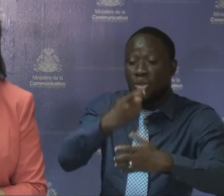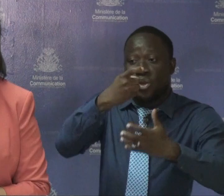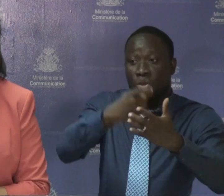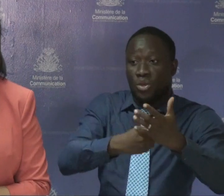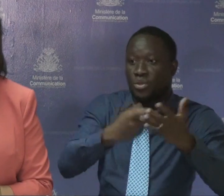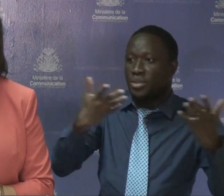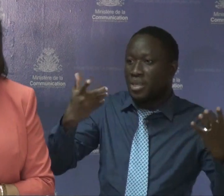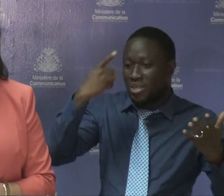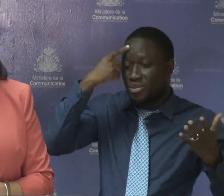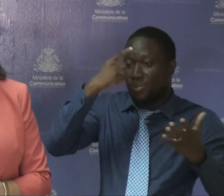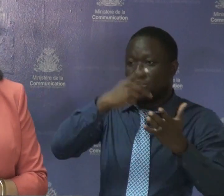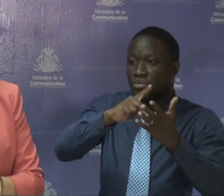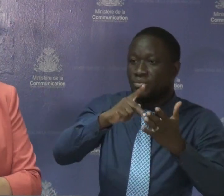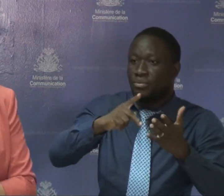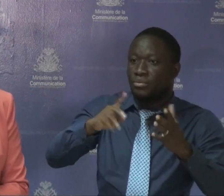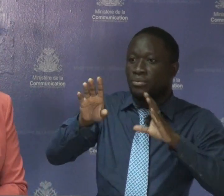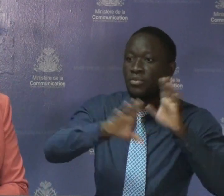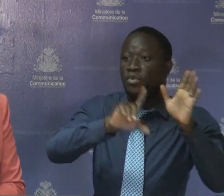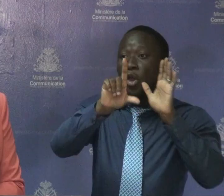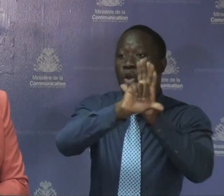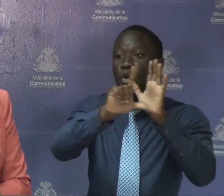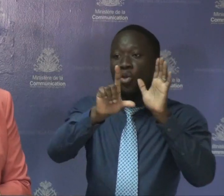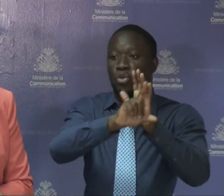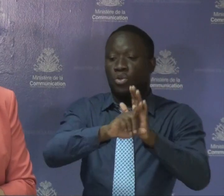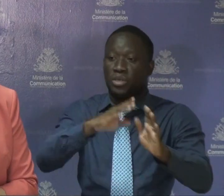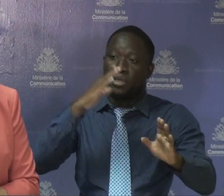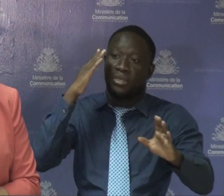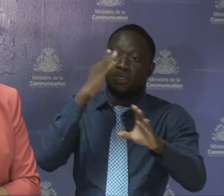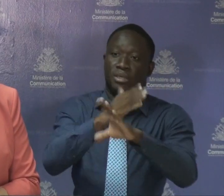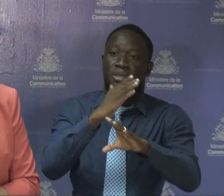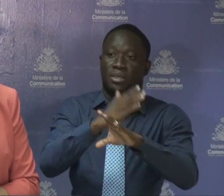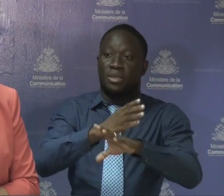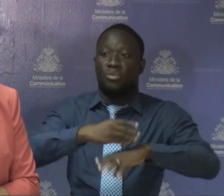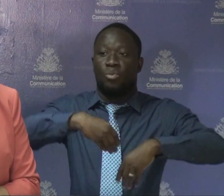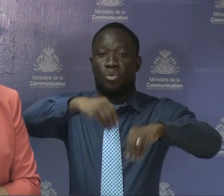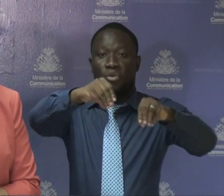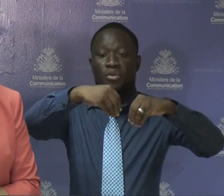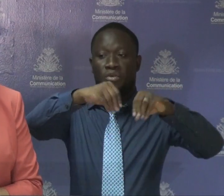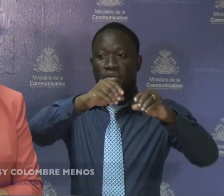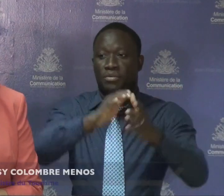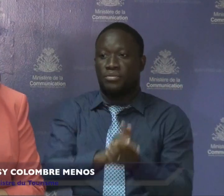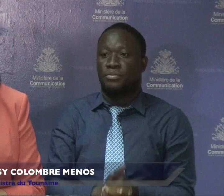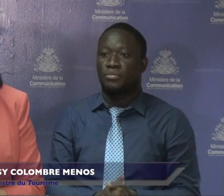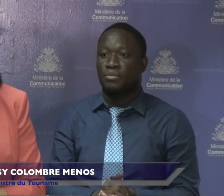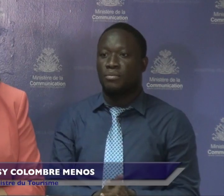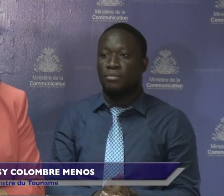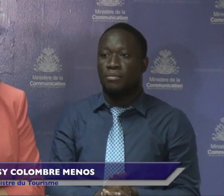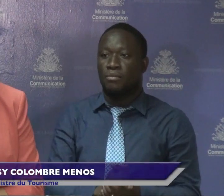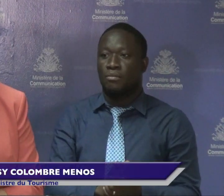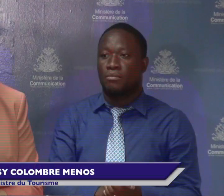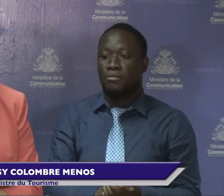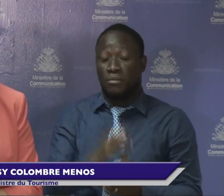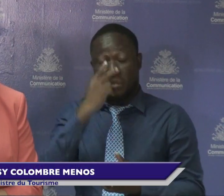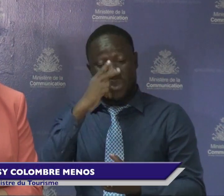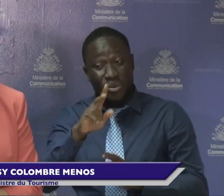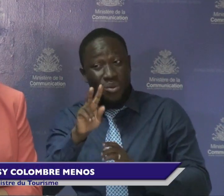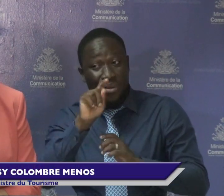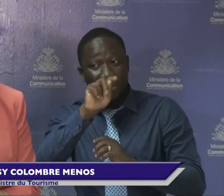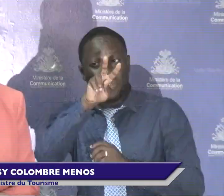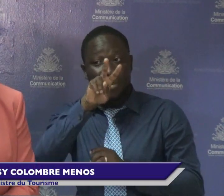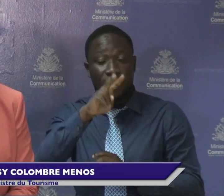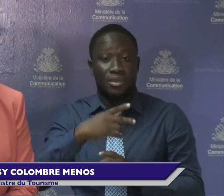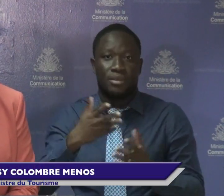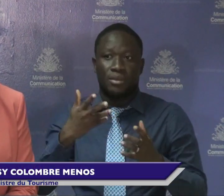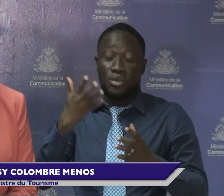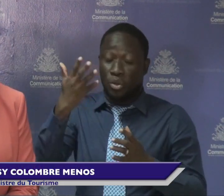quelles raisons taxes écologiques là? Nous faisons une loi qui interdit le styrofoam dans le pays. Hein? Pourtant, le styrofoam, moi, je vois des vidéos qui sont passées. Nous